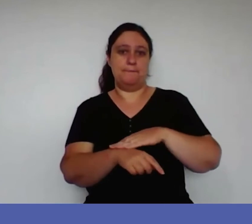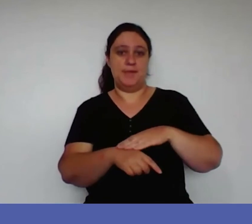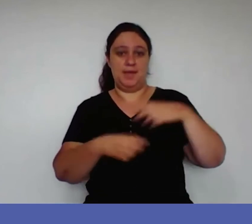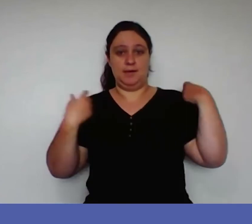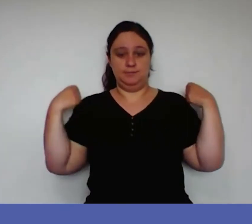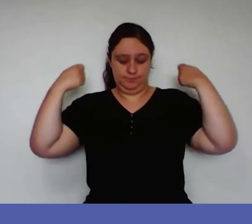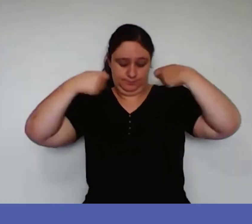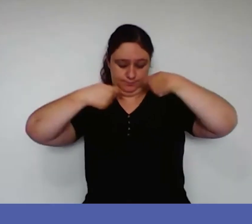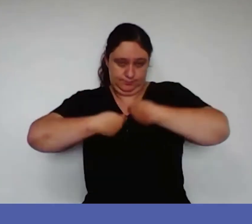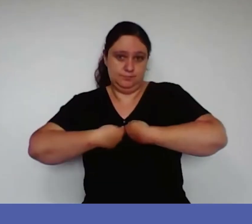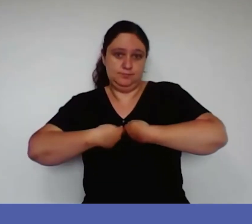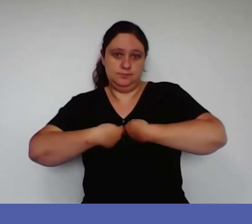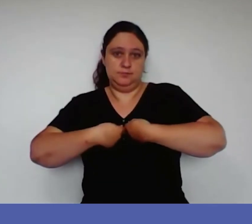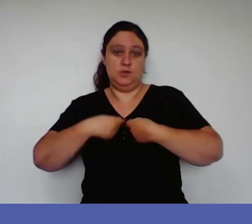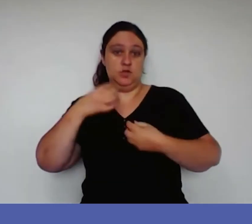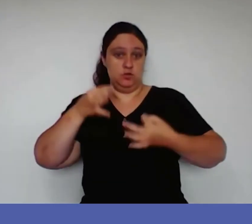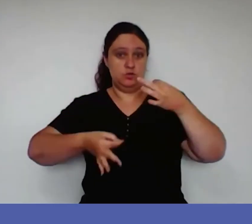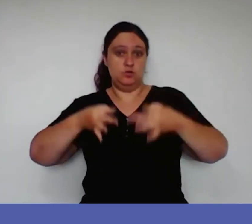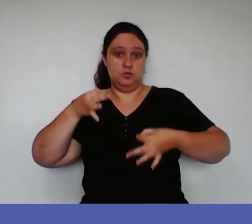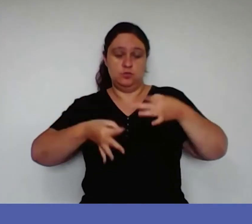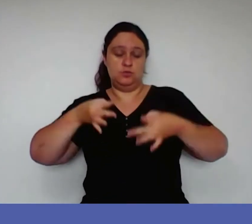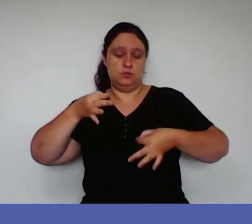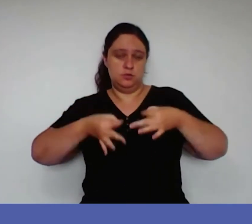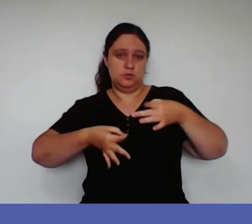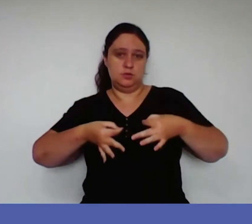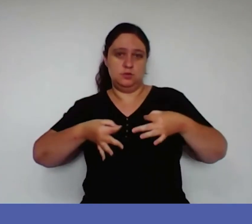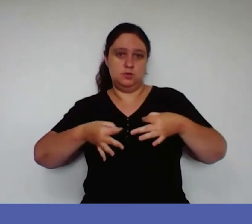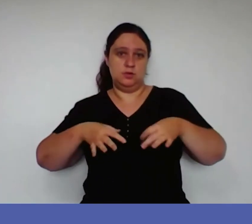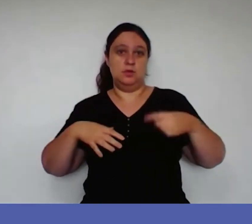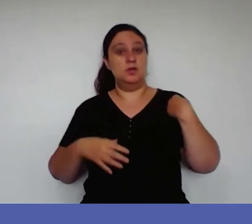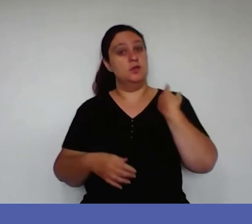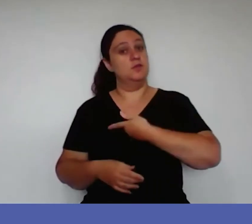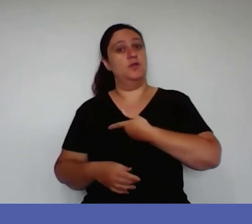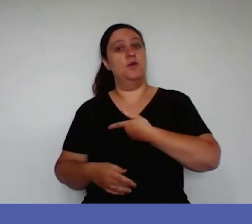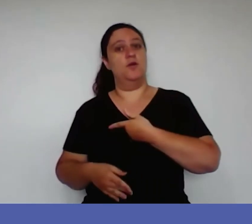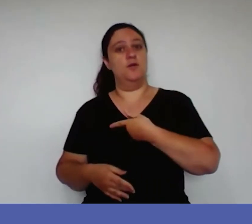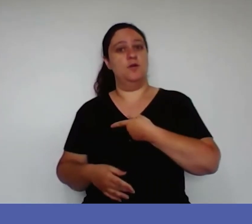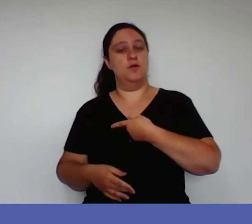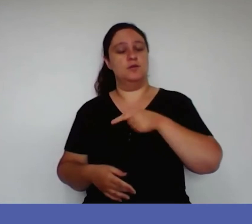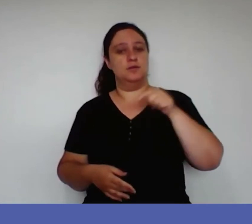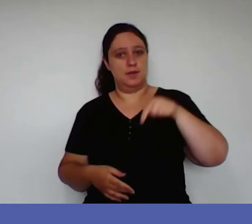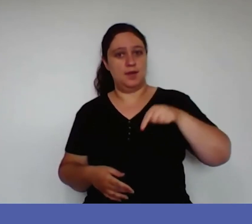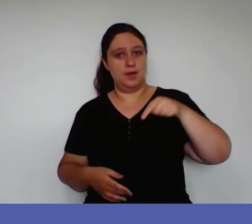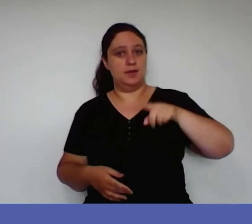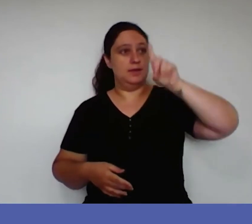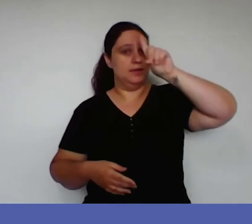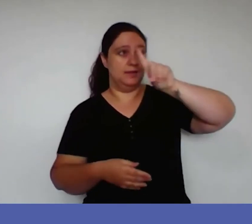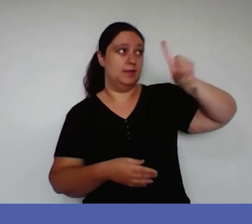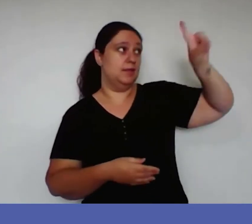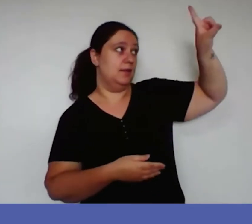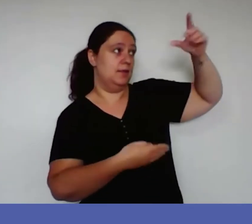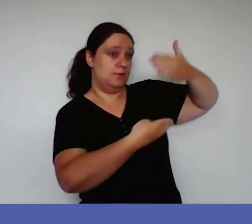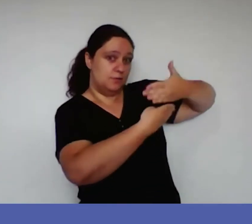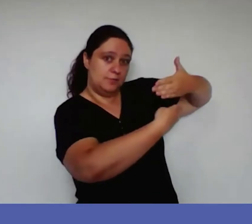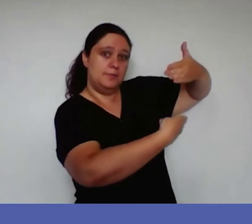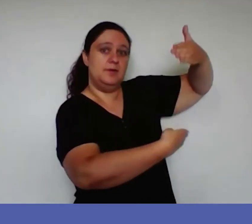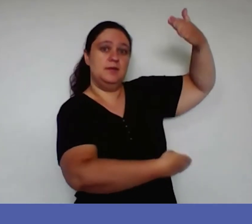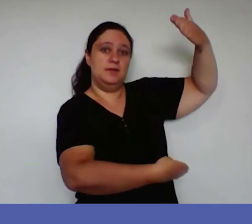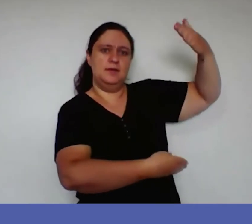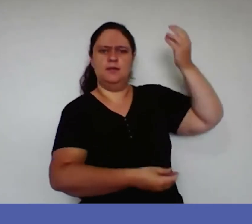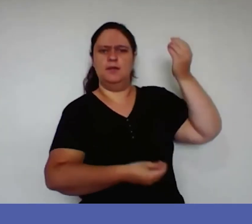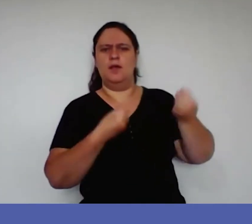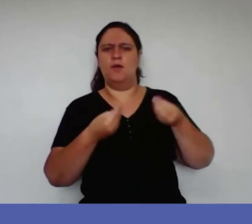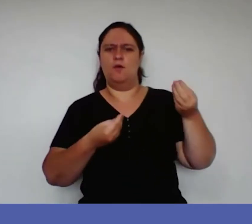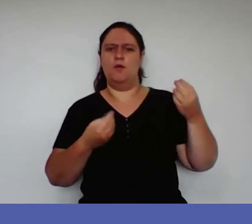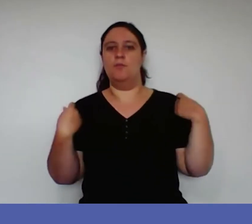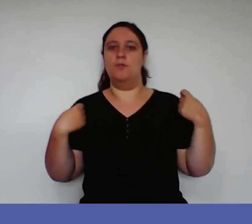de justiça. Então, nós todos estamos aqui na presença de Deus, nessa reunião, irmão, vestido da justiça